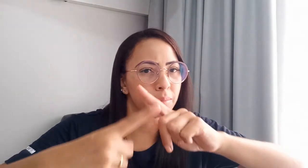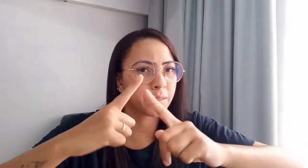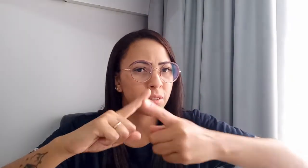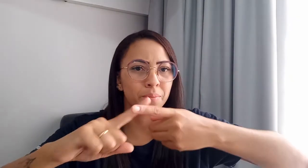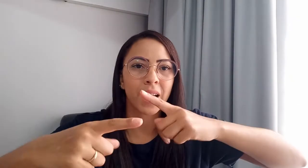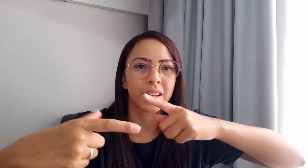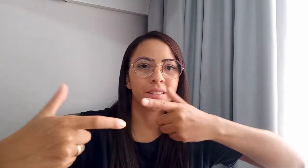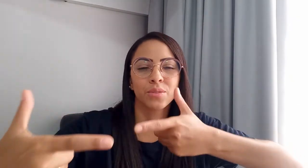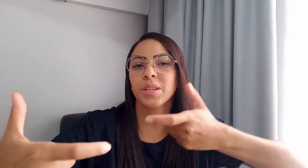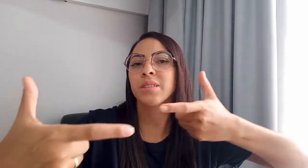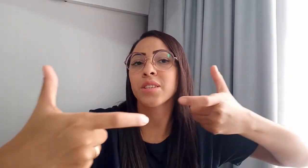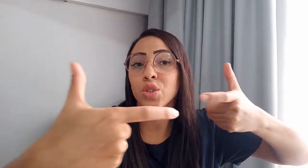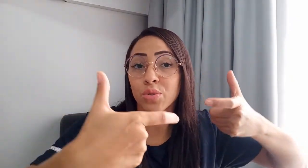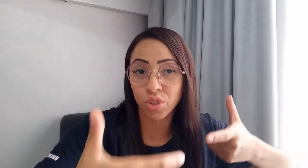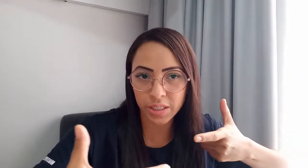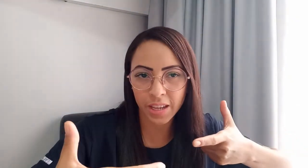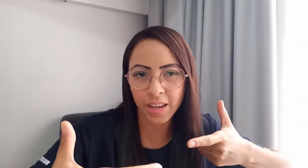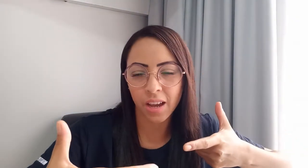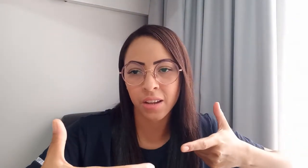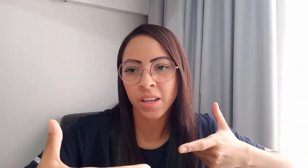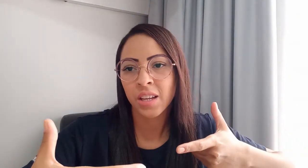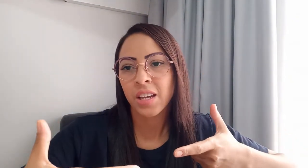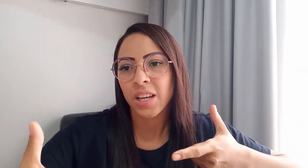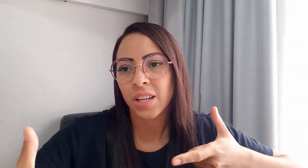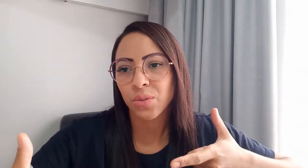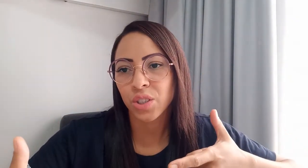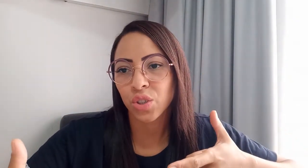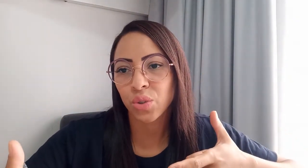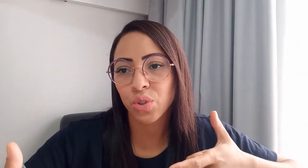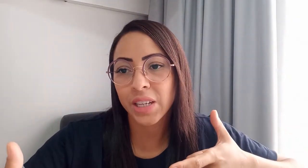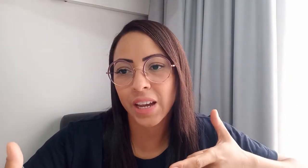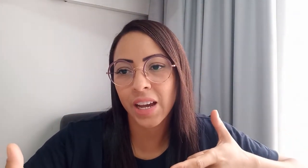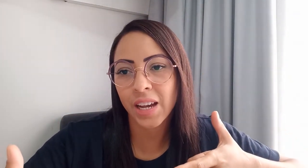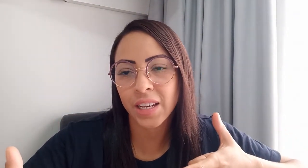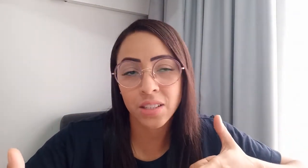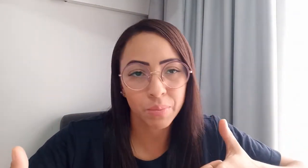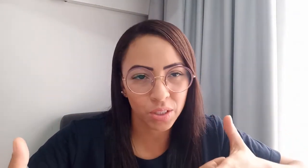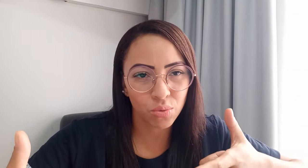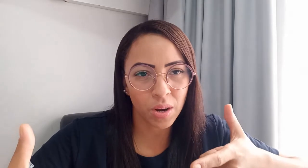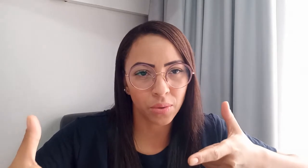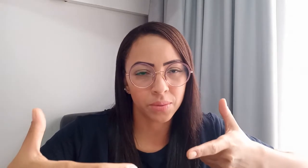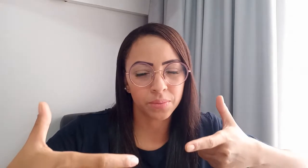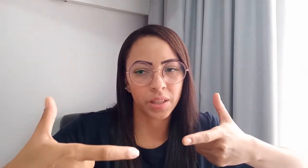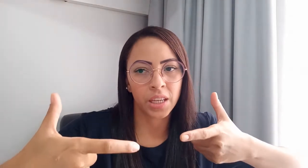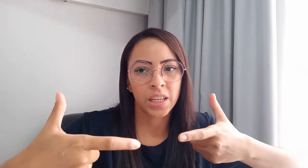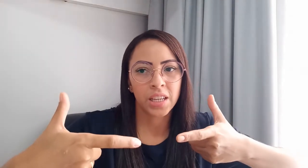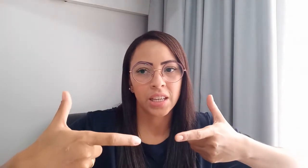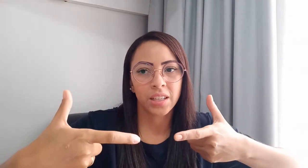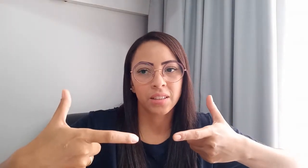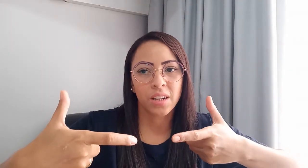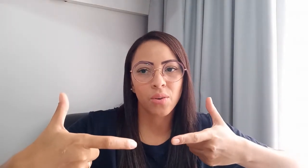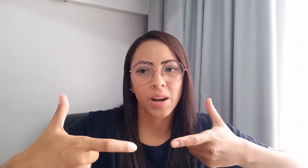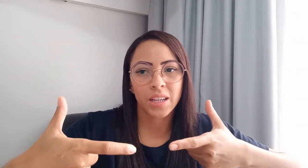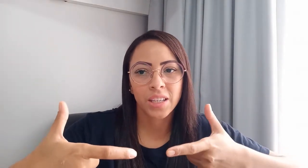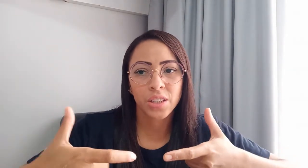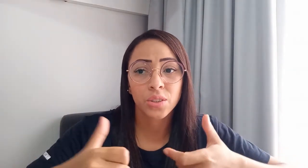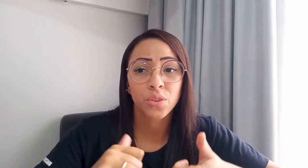armas, espadas, não é nesse sentido de guerrear. É no sentido de guerra espiritual, né? Então, aqui eu fiz